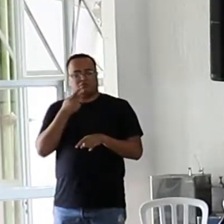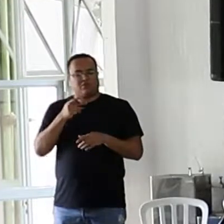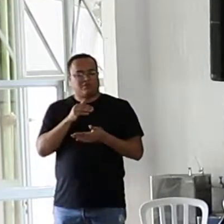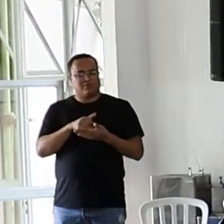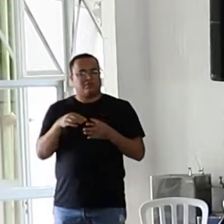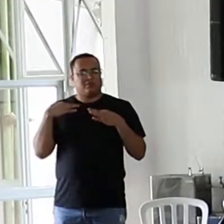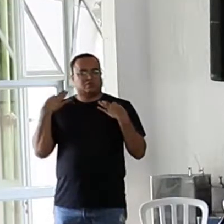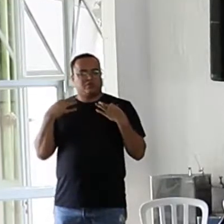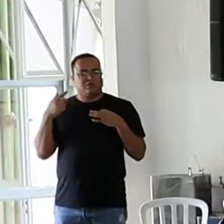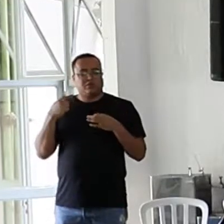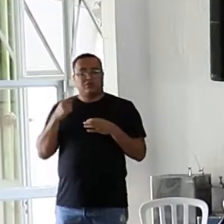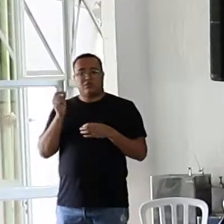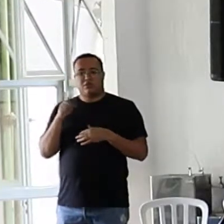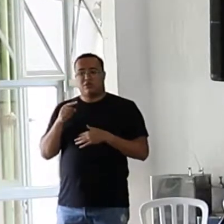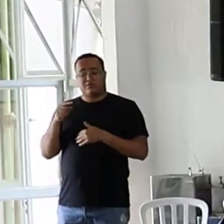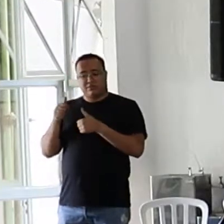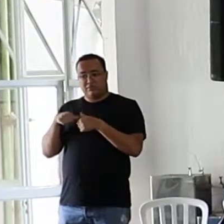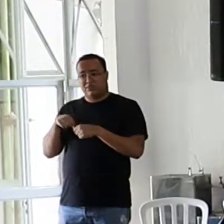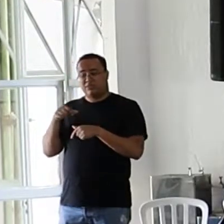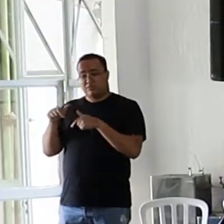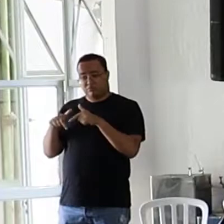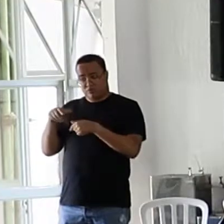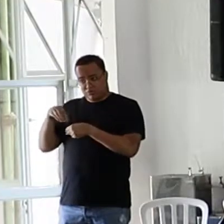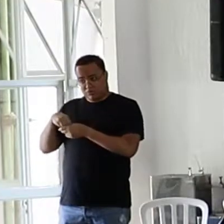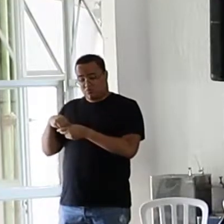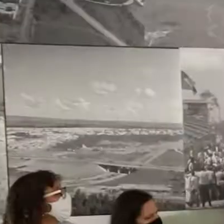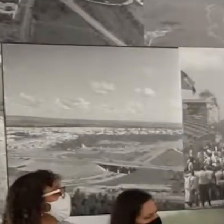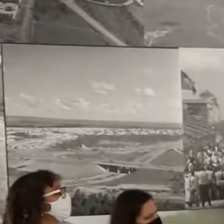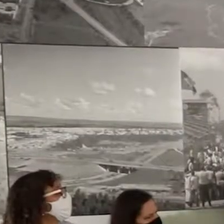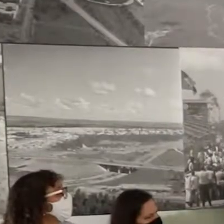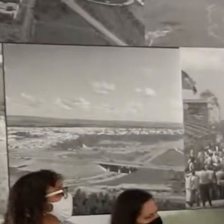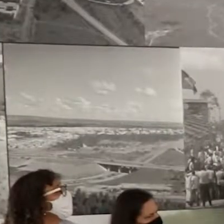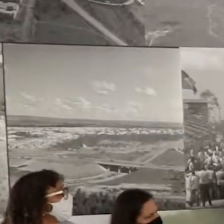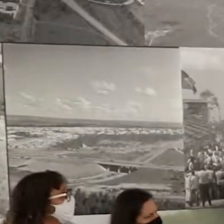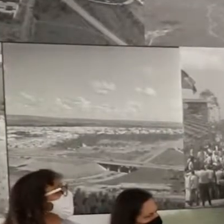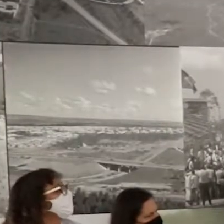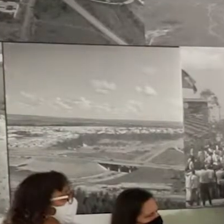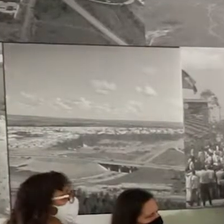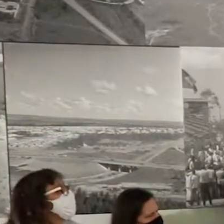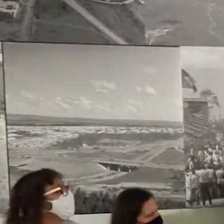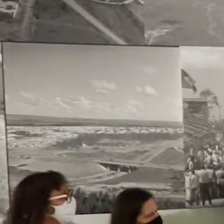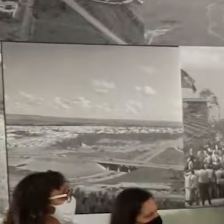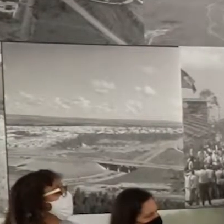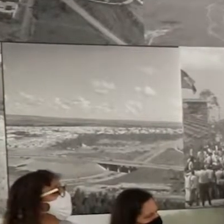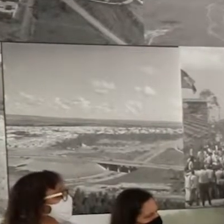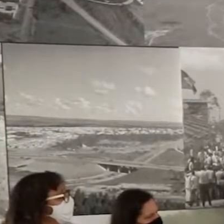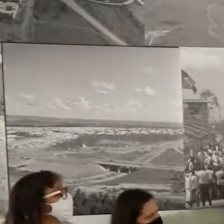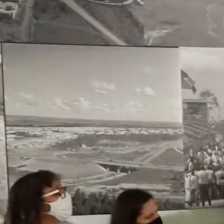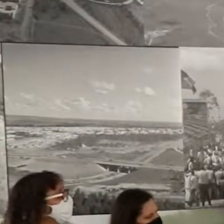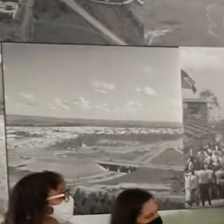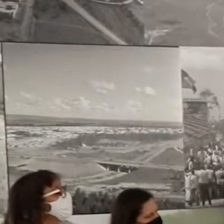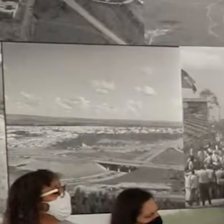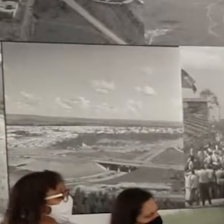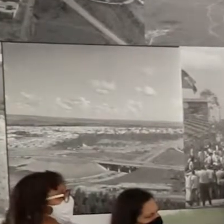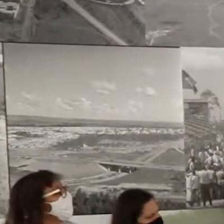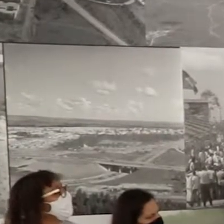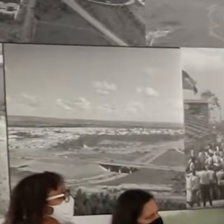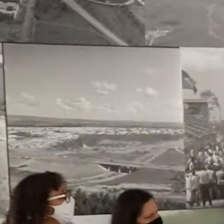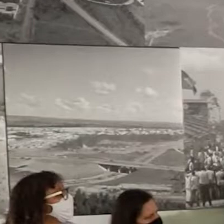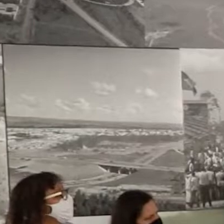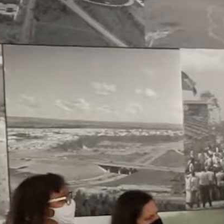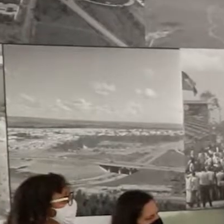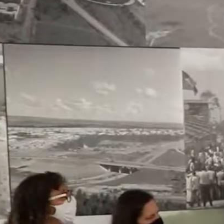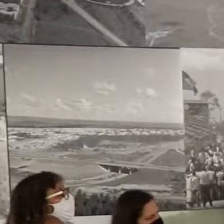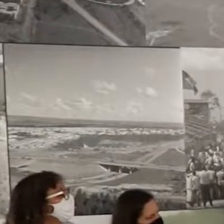é a geração de emprego EA geração de renda as pessoas estão mais capacitados e para usar o jargão tecnológico as pessoas